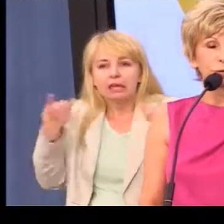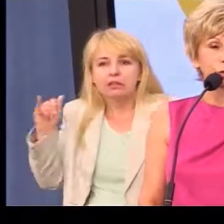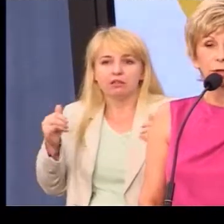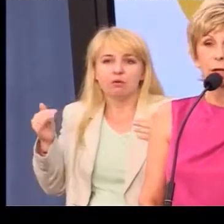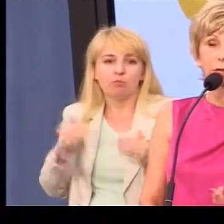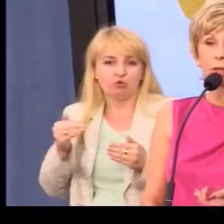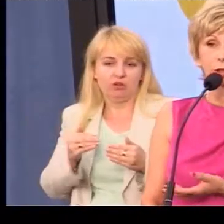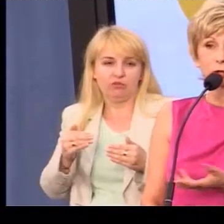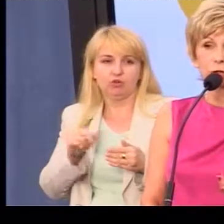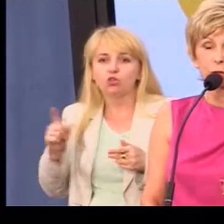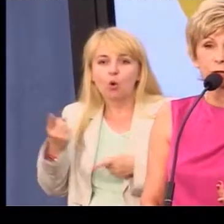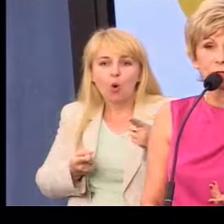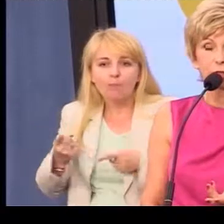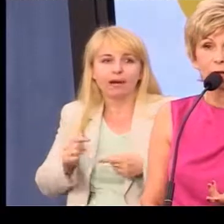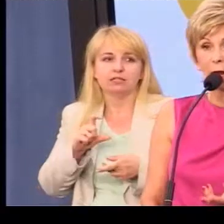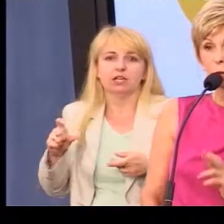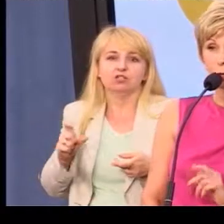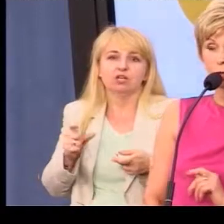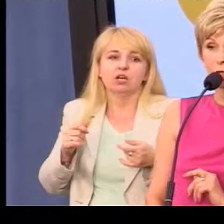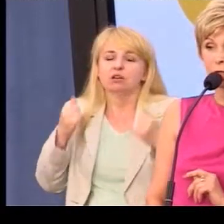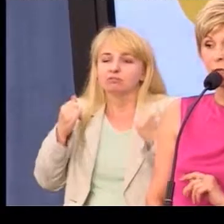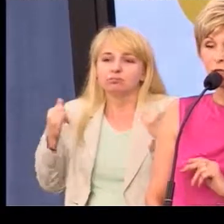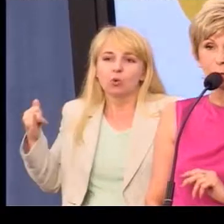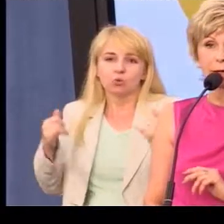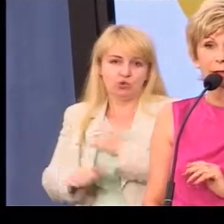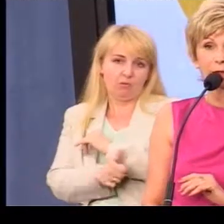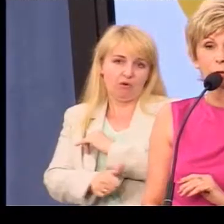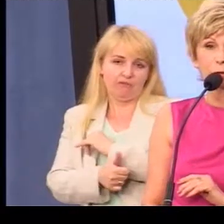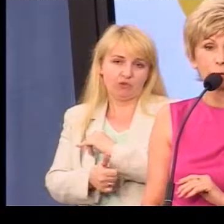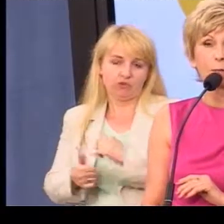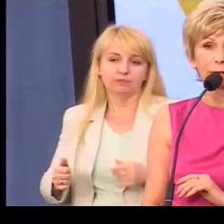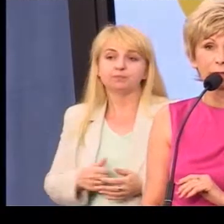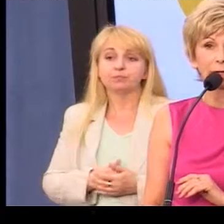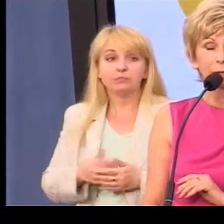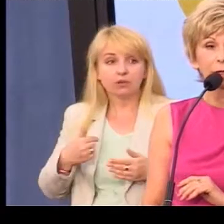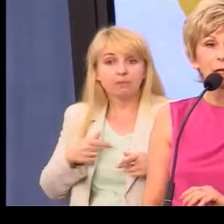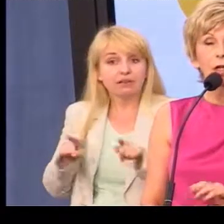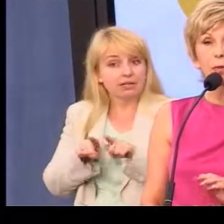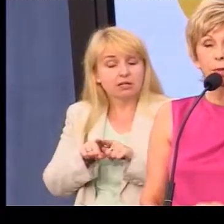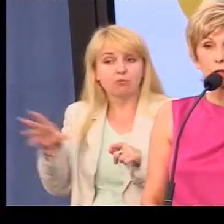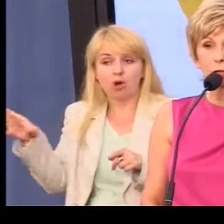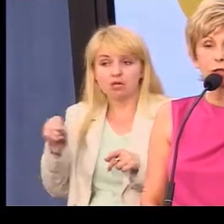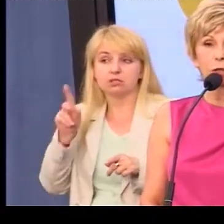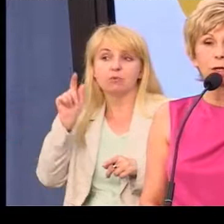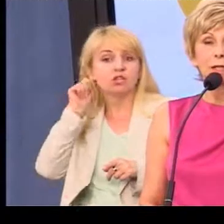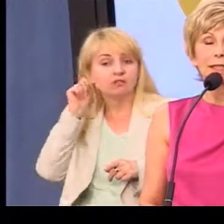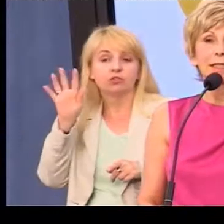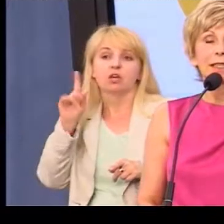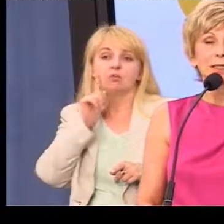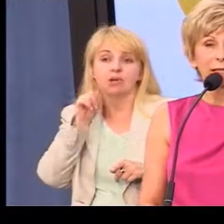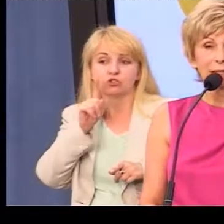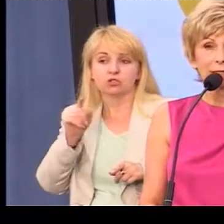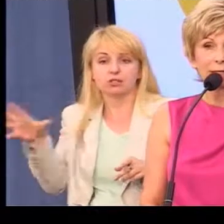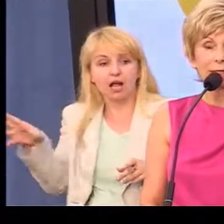operacyjne przy endometriozie czy przy mięśniakach, ale równocześnie leczymy i diagnozujemy partnera. Czyli pierwszą rzeczą